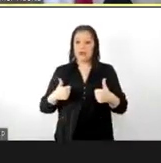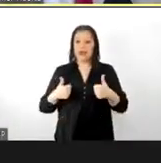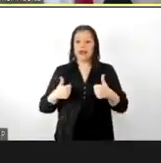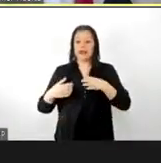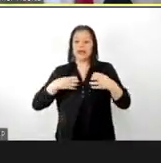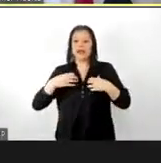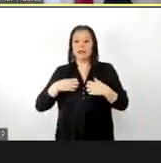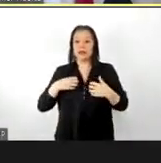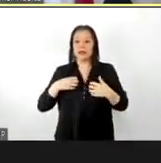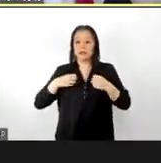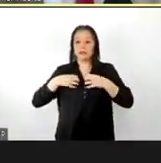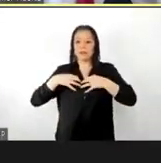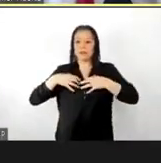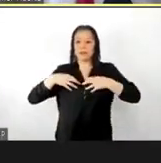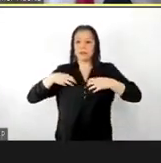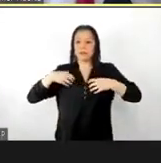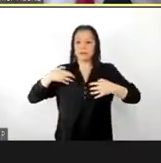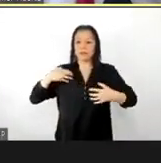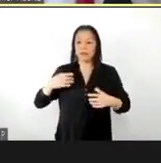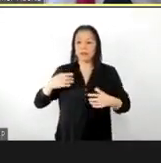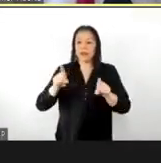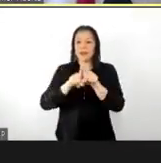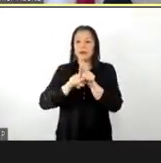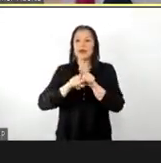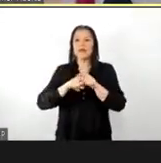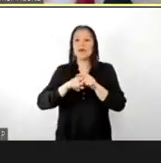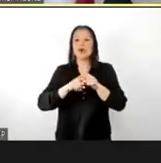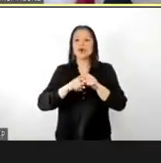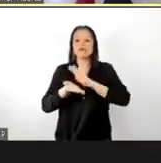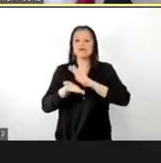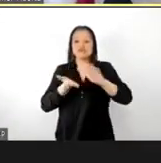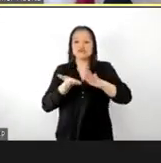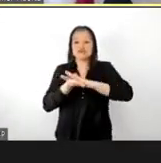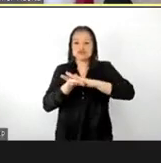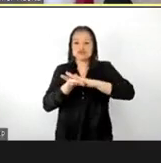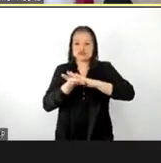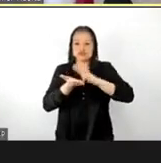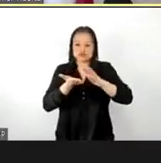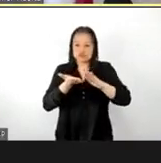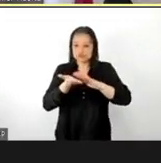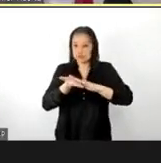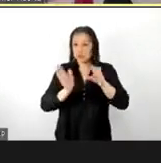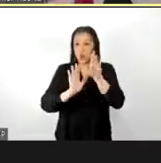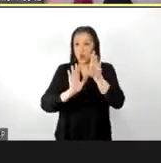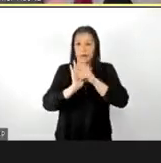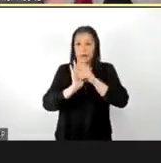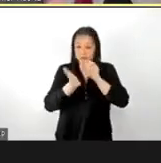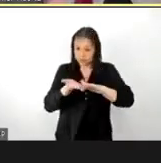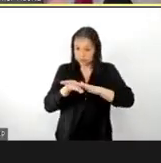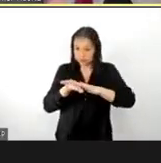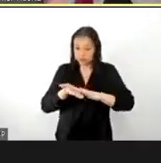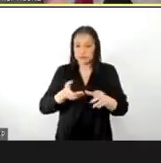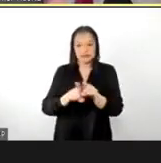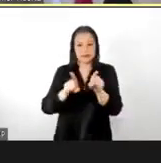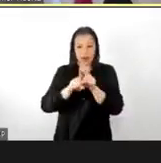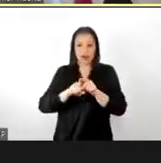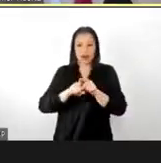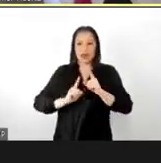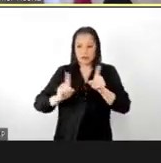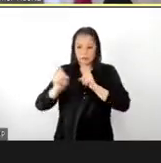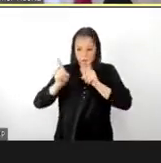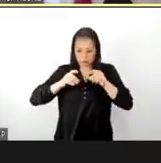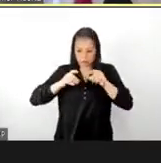reproducción, como una fotocopiadora para hacer copias. Entonces el virus,